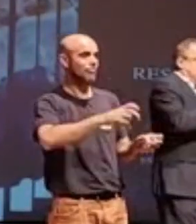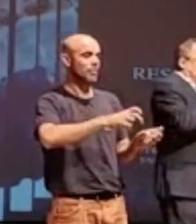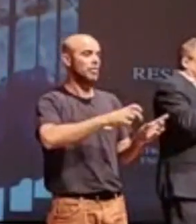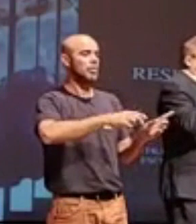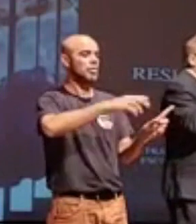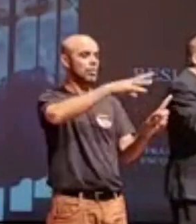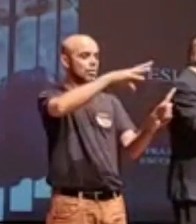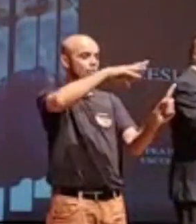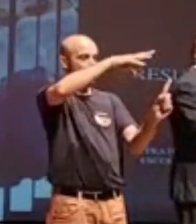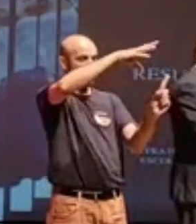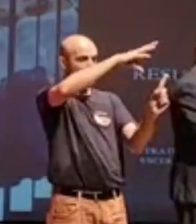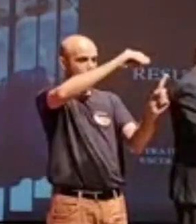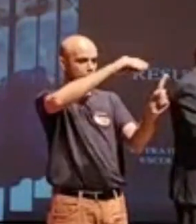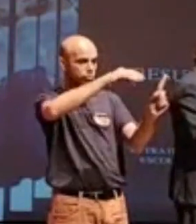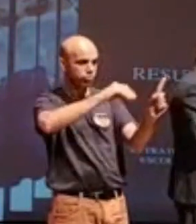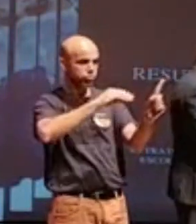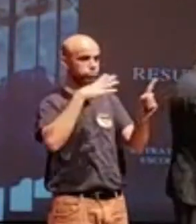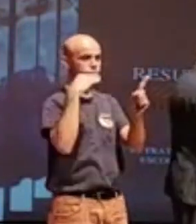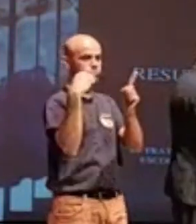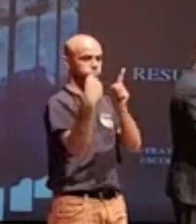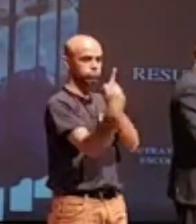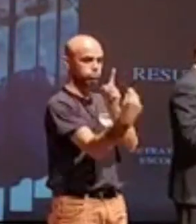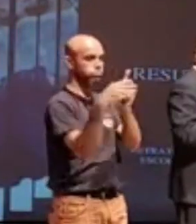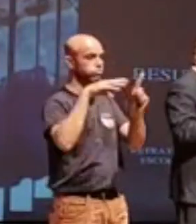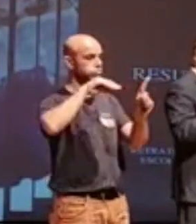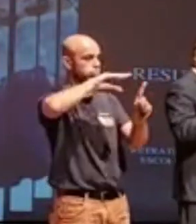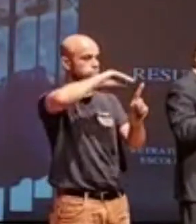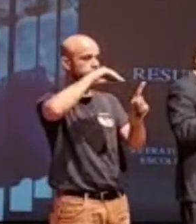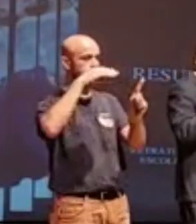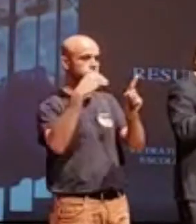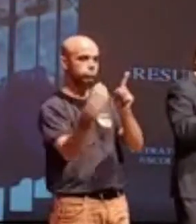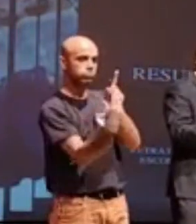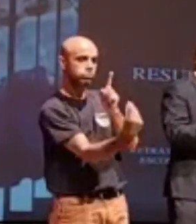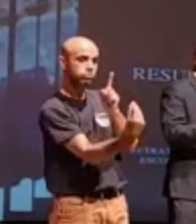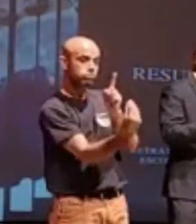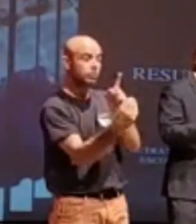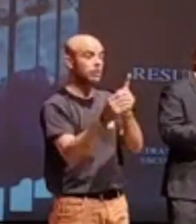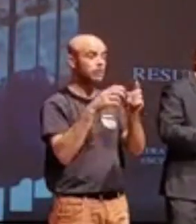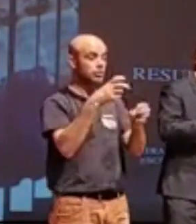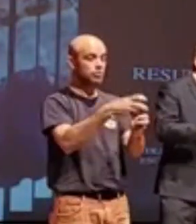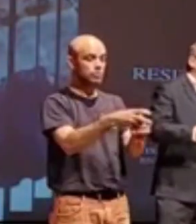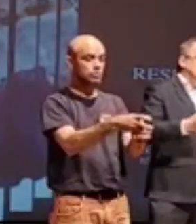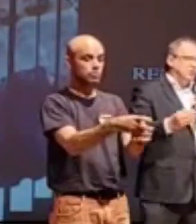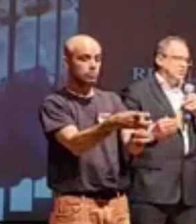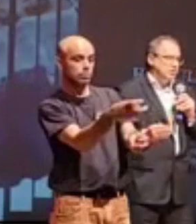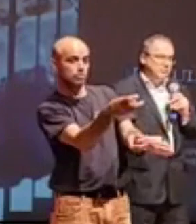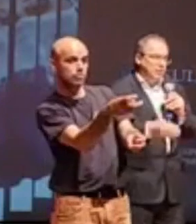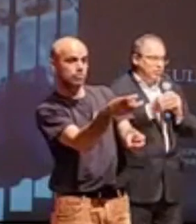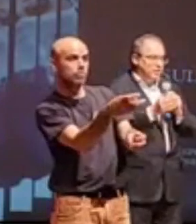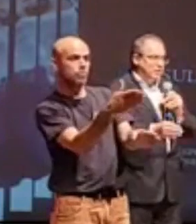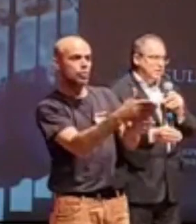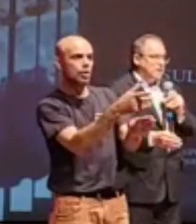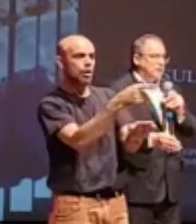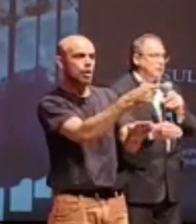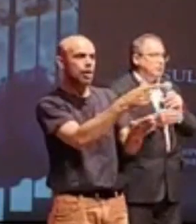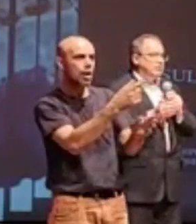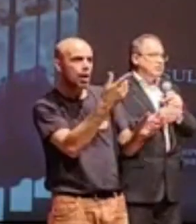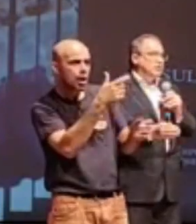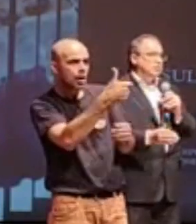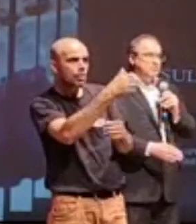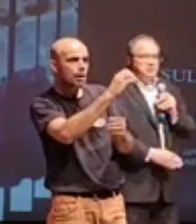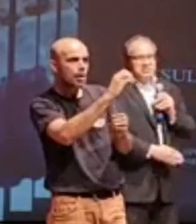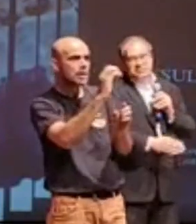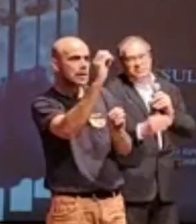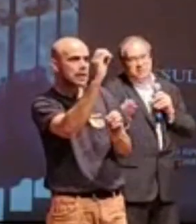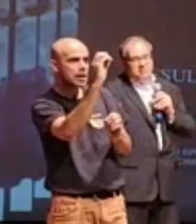chama panorâmica da coluna vertebral. E quando se tem mais de 10 graus de angulação, se faz o diagnóstico. É um valor que foi